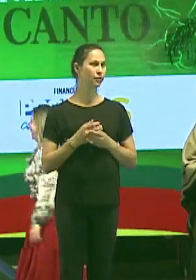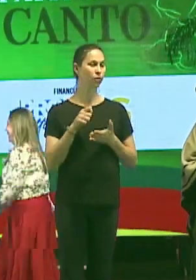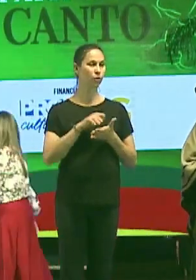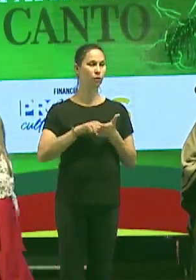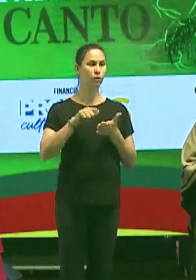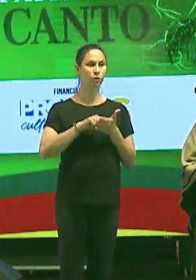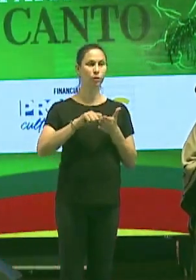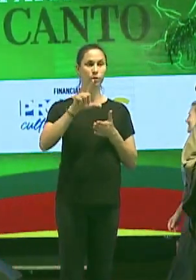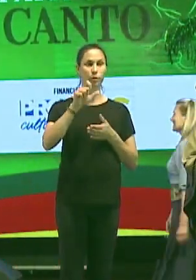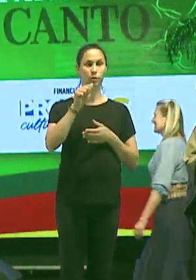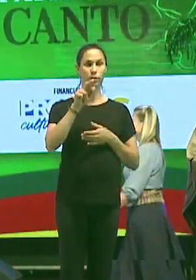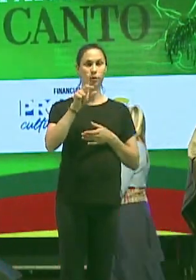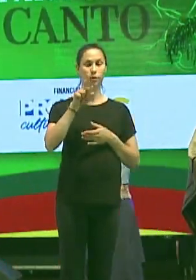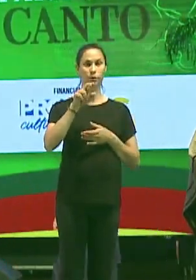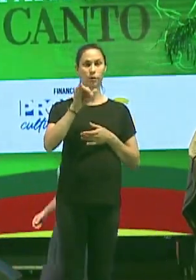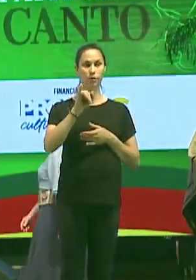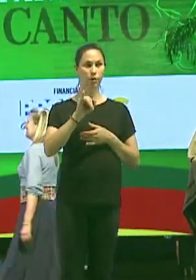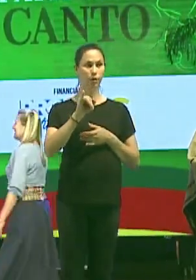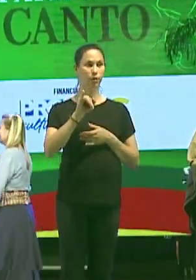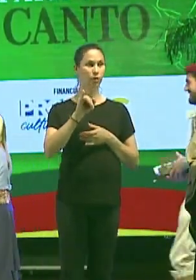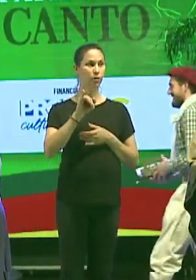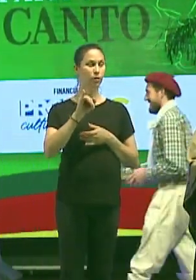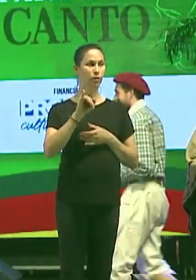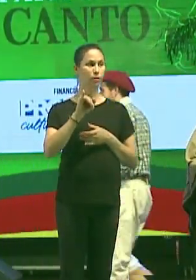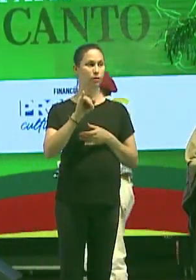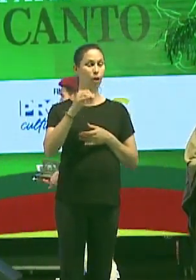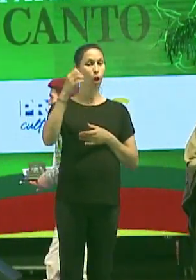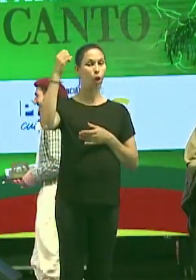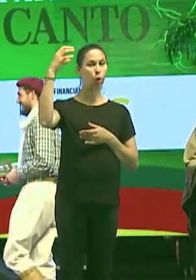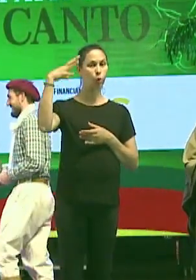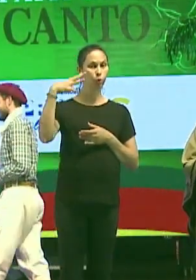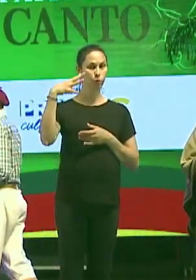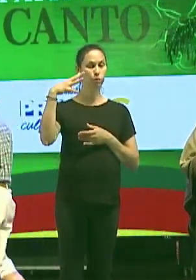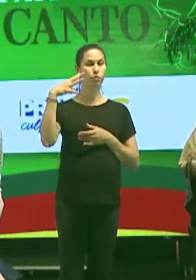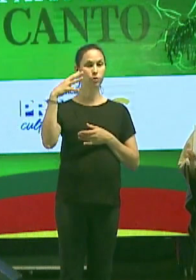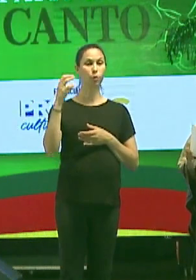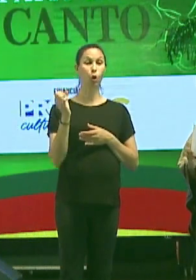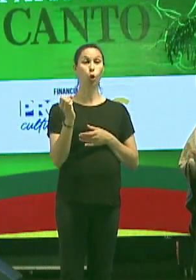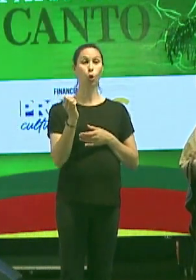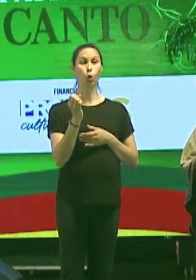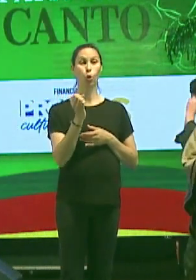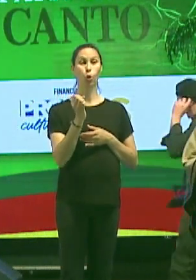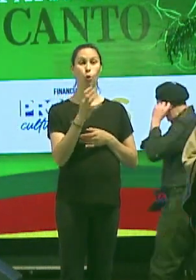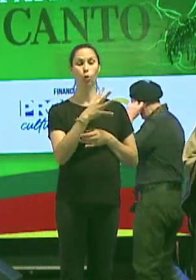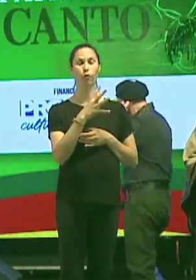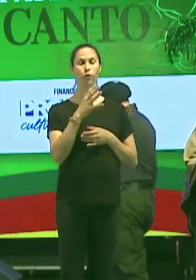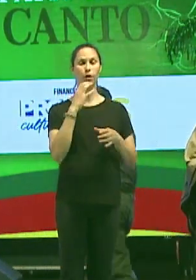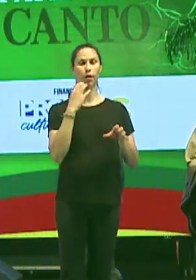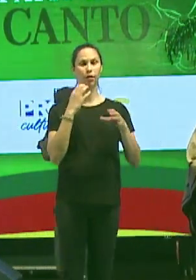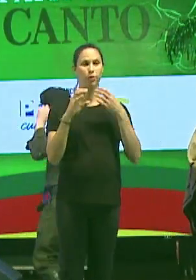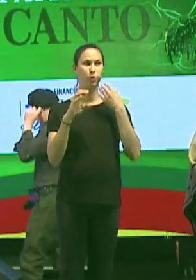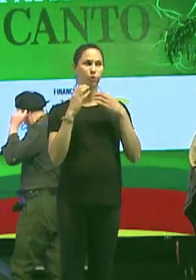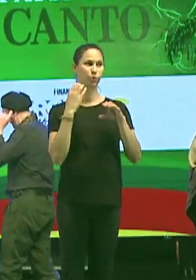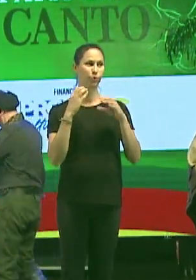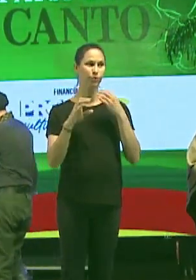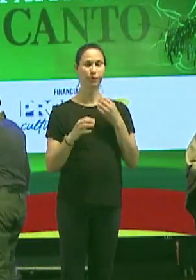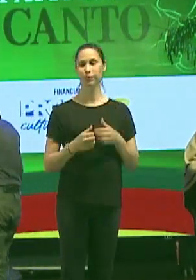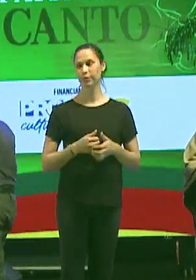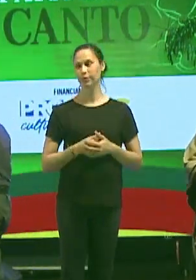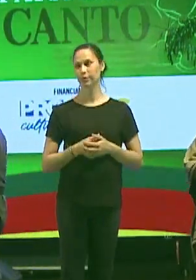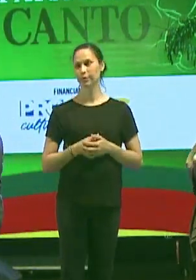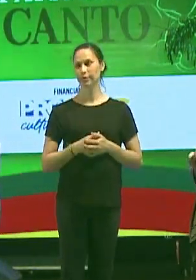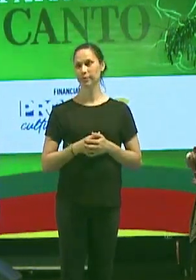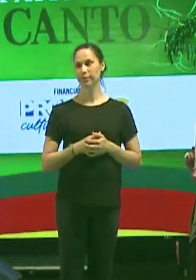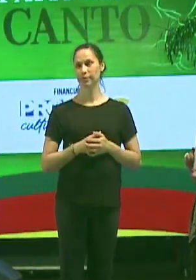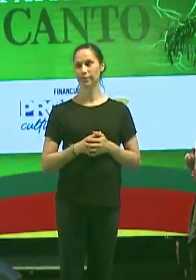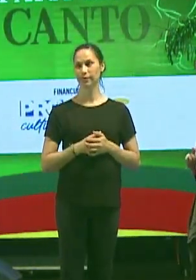Lauri Busler, Regina Bólico, Luzes para um novo canto. Olha aí,